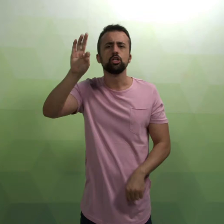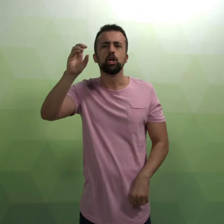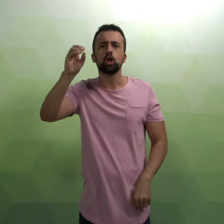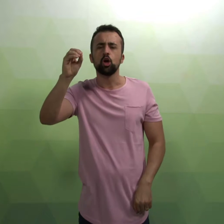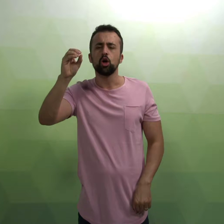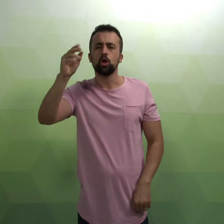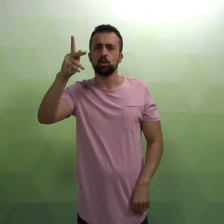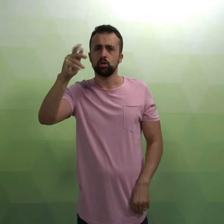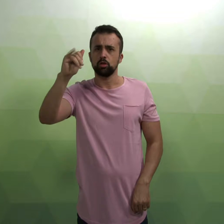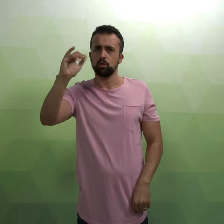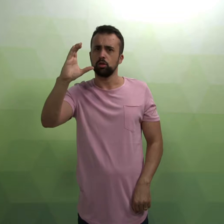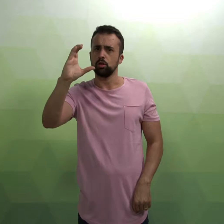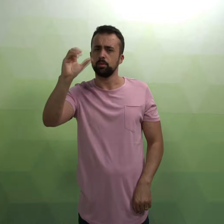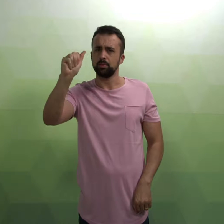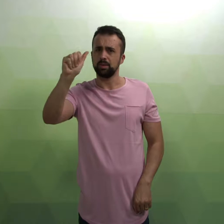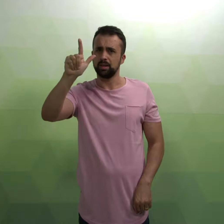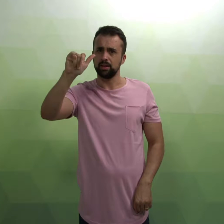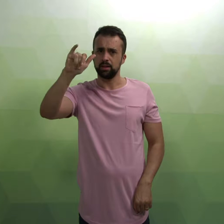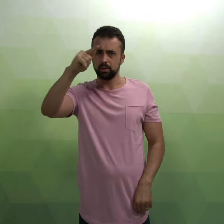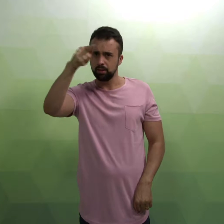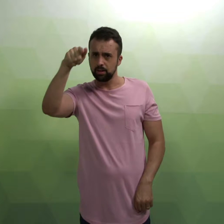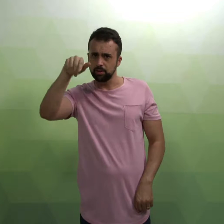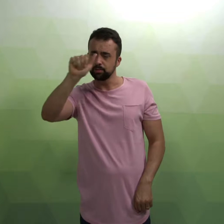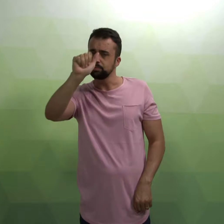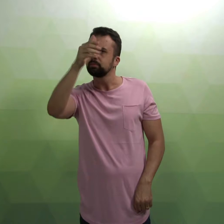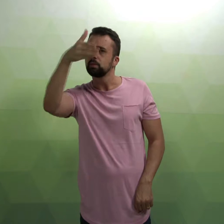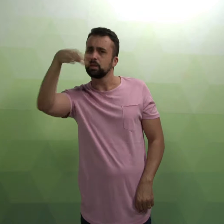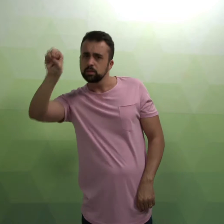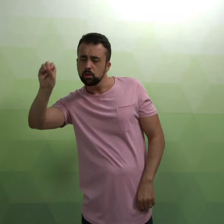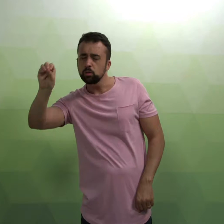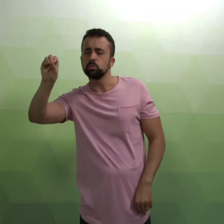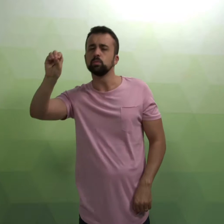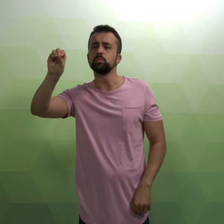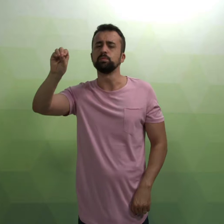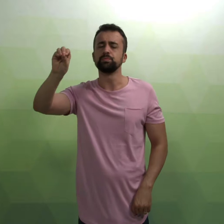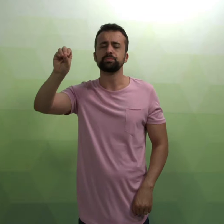Nesse caso do tópico comentário,